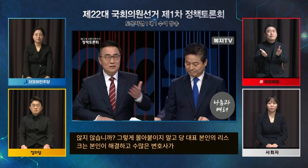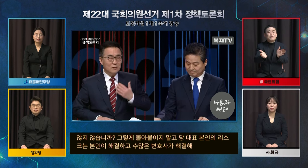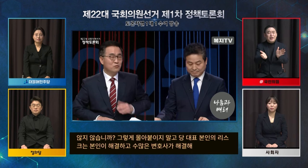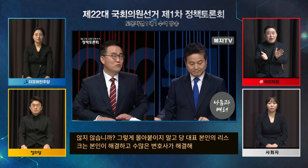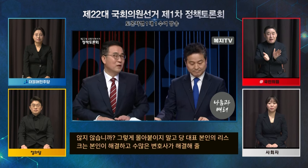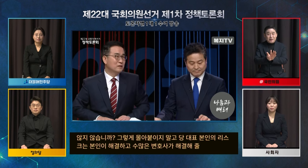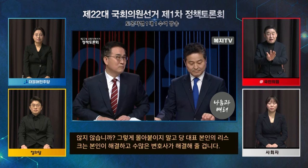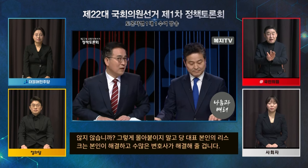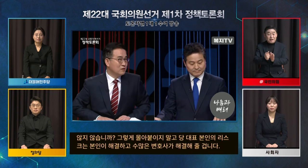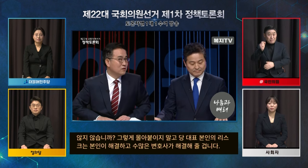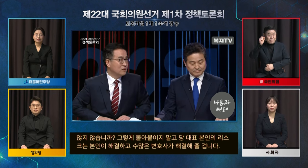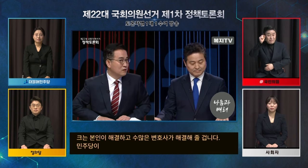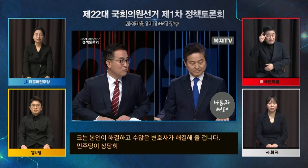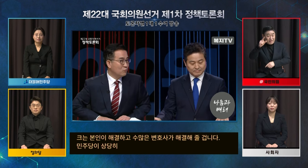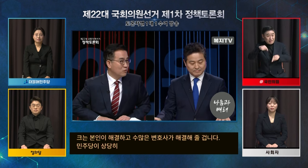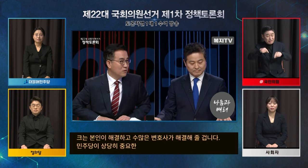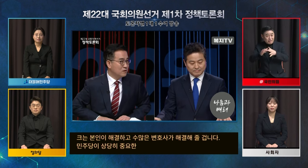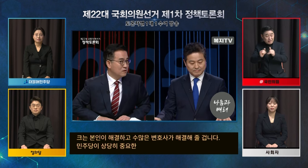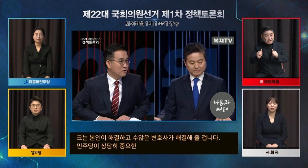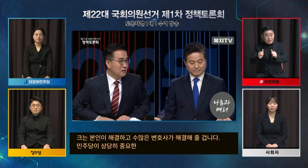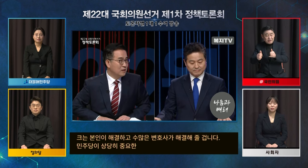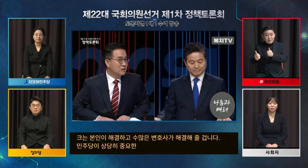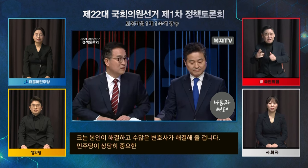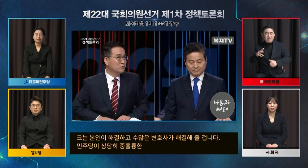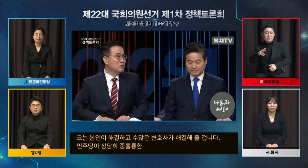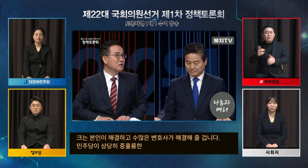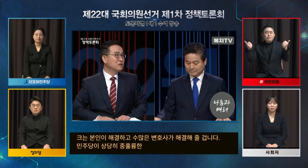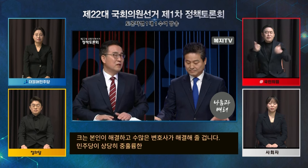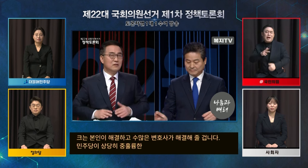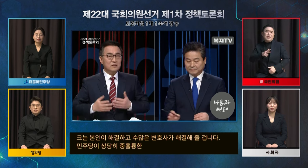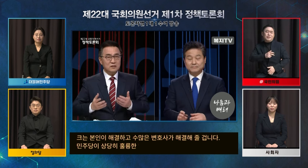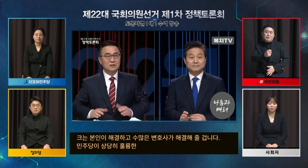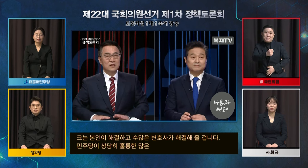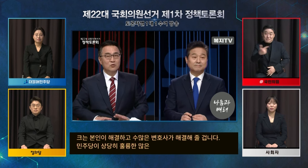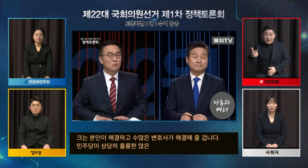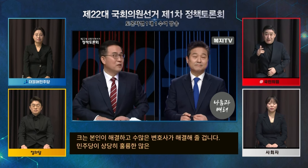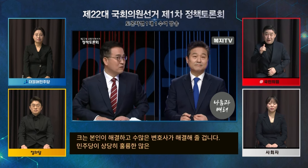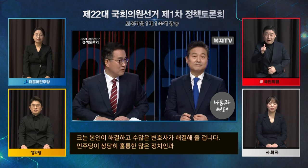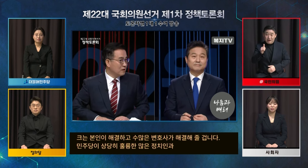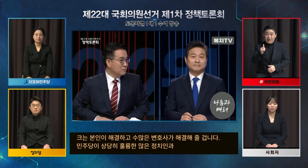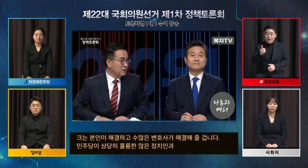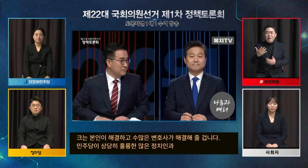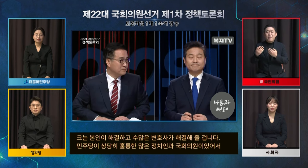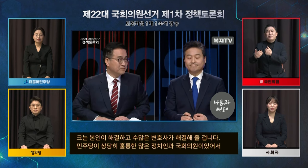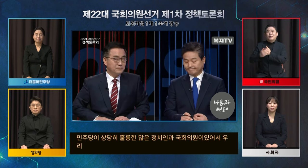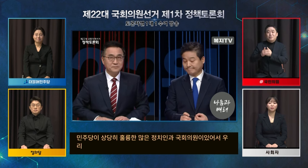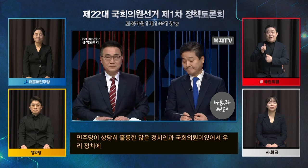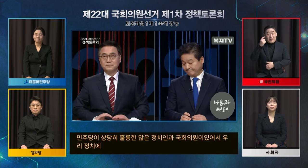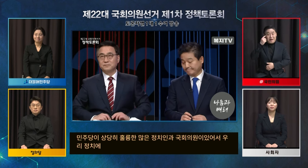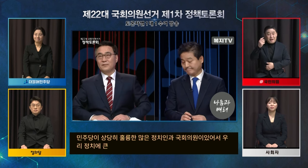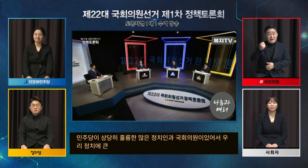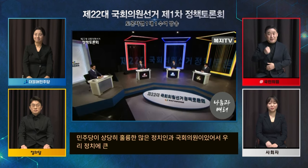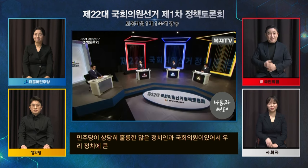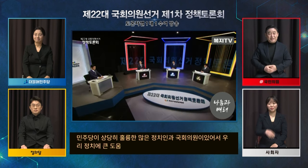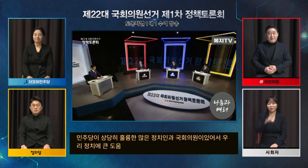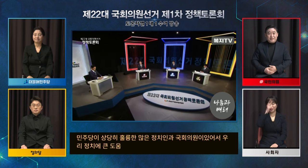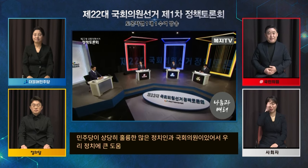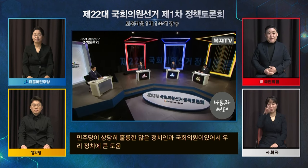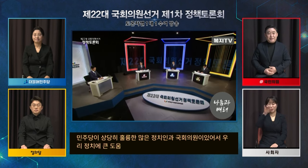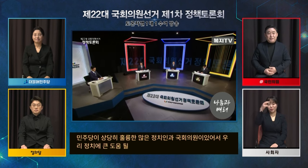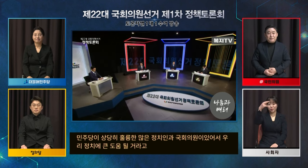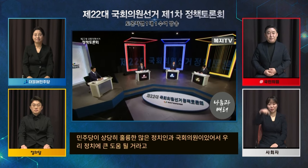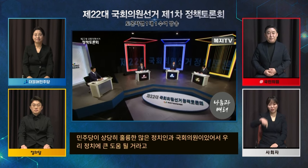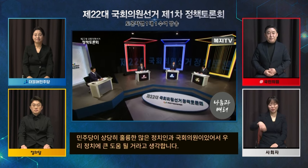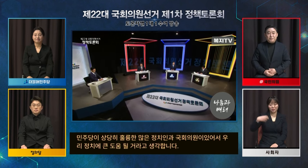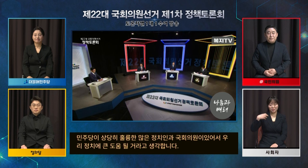상당히 훌륭한 많은 정치인들과 국회의원이 있어서 저는 우리 정치에 큰 도움이 될 거라 생각합니다. 네, 최영도 의원 주도권 토론 시간이